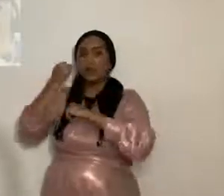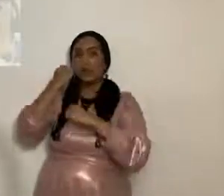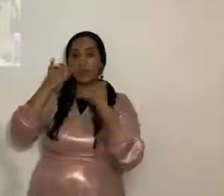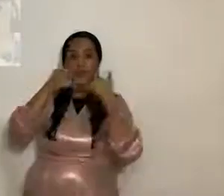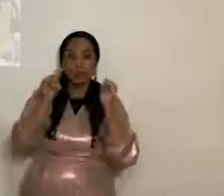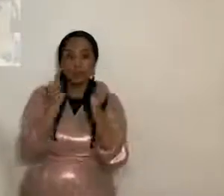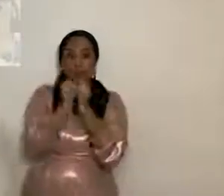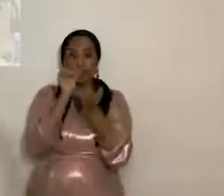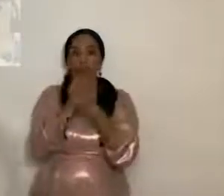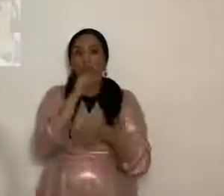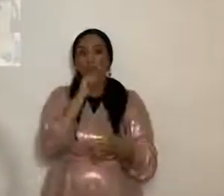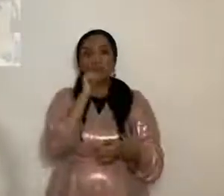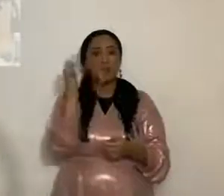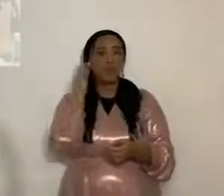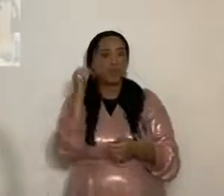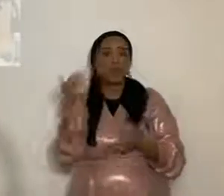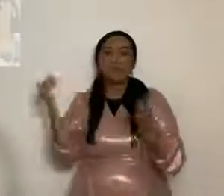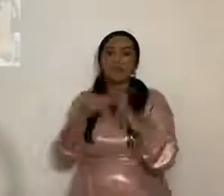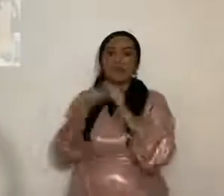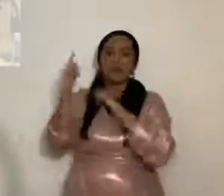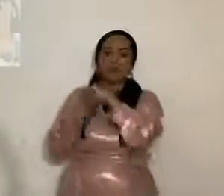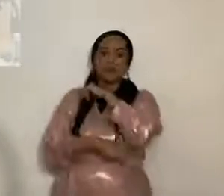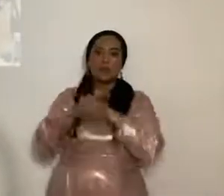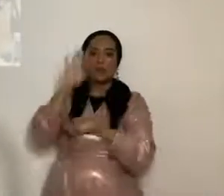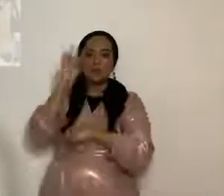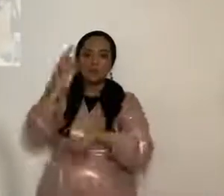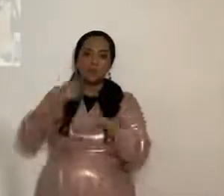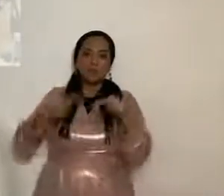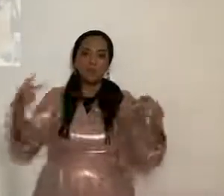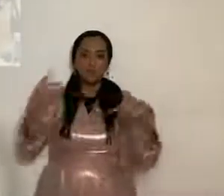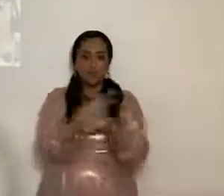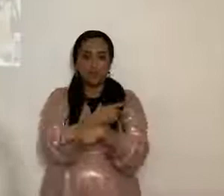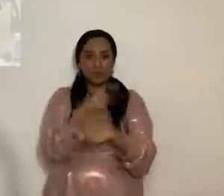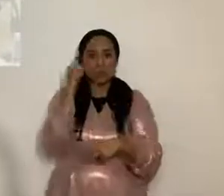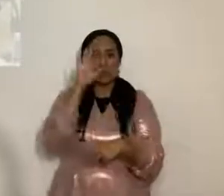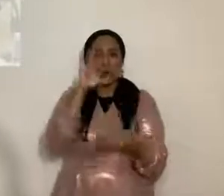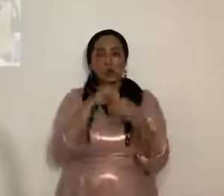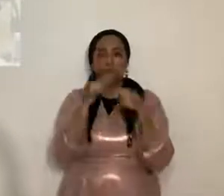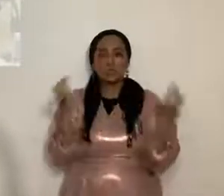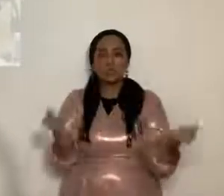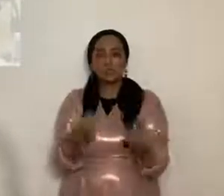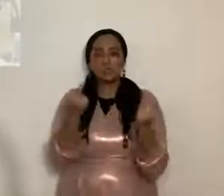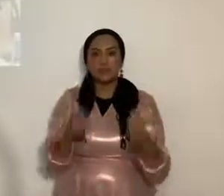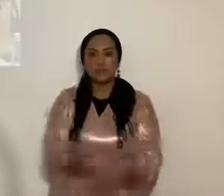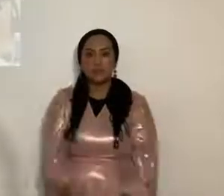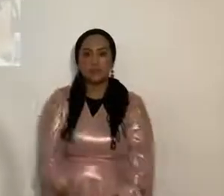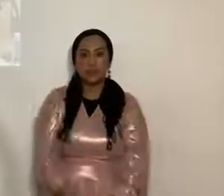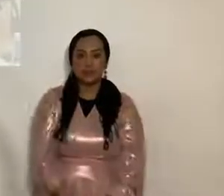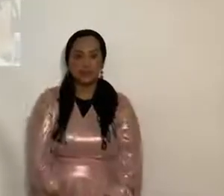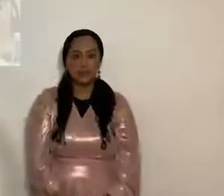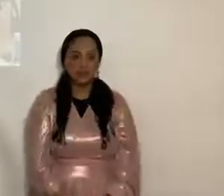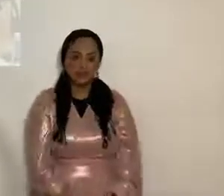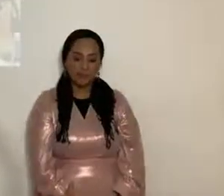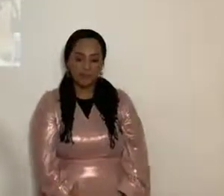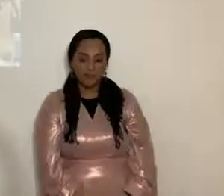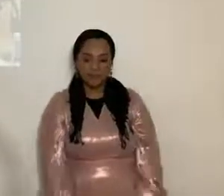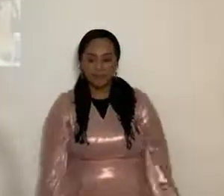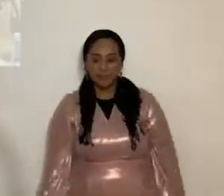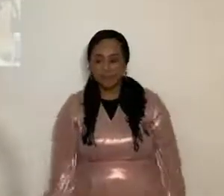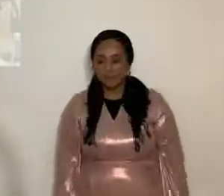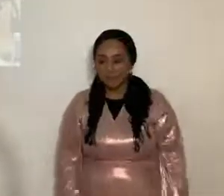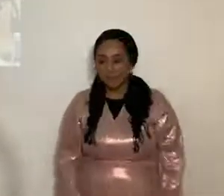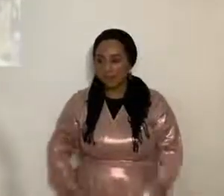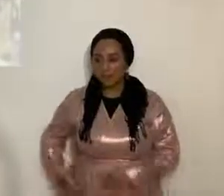con estas cosas no me oyereis, yo volveré a castigaros 7 veces más por vuestros pecados. Entonces,